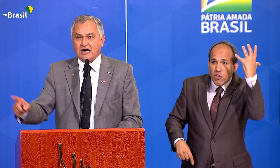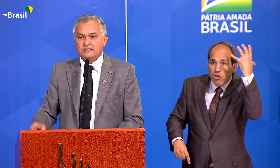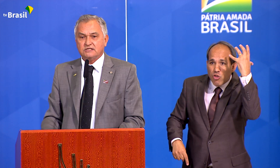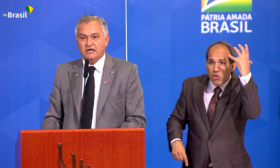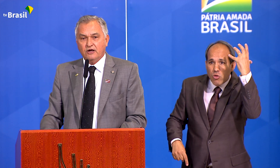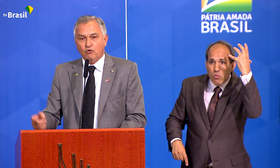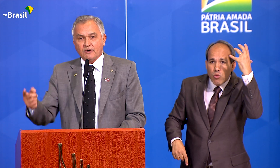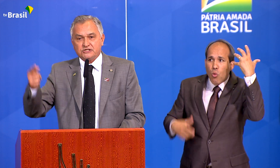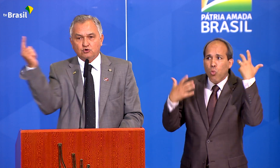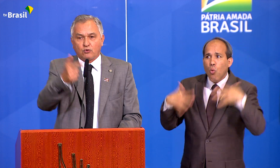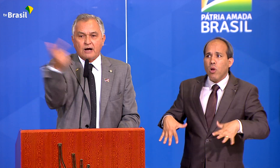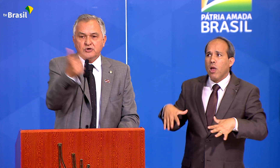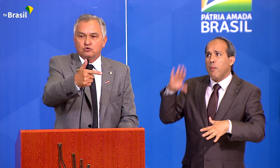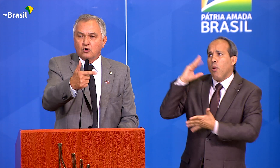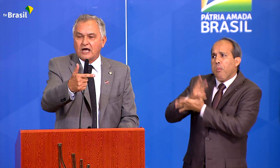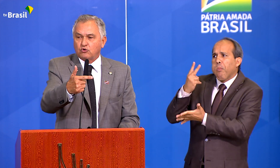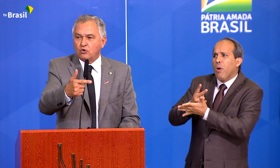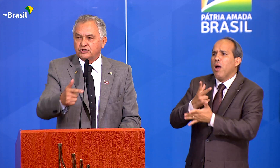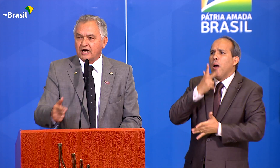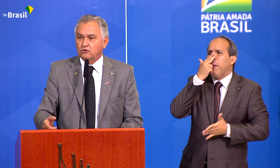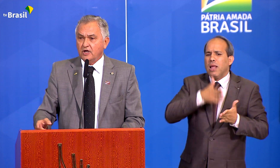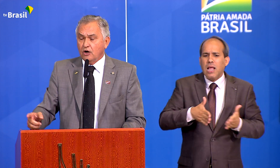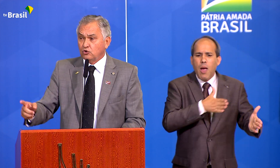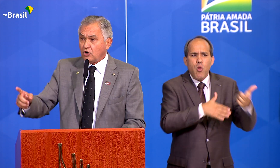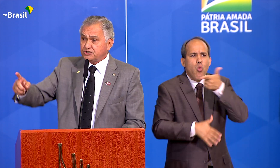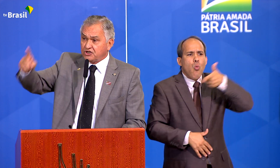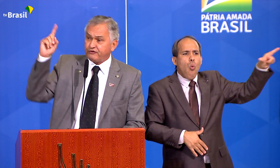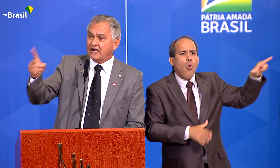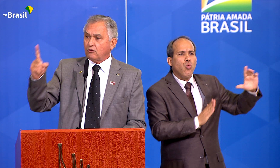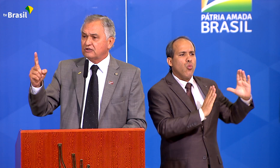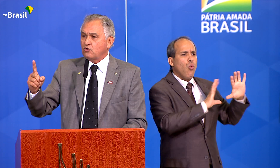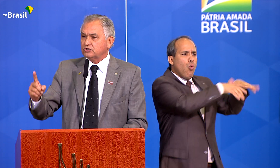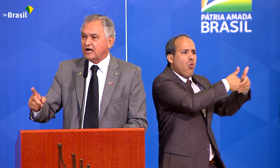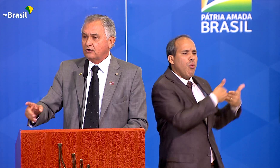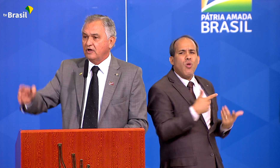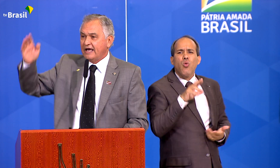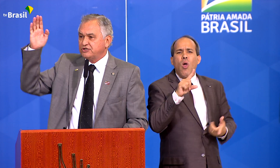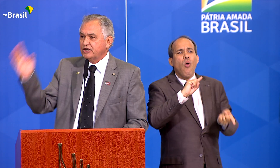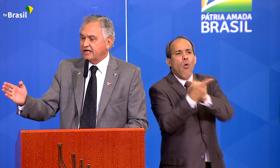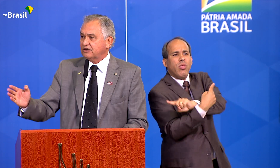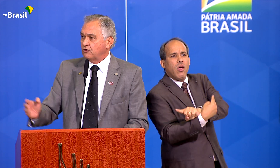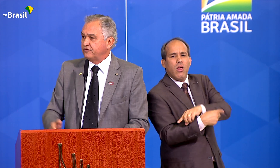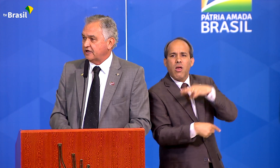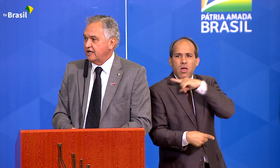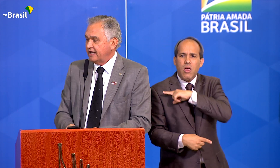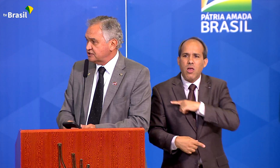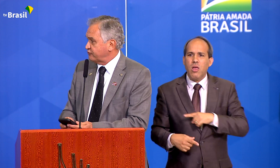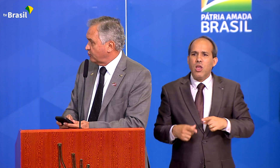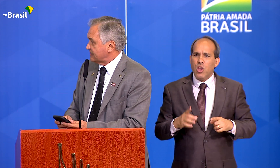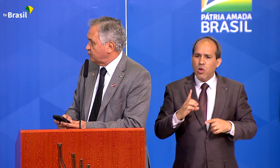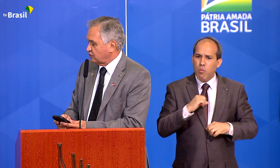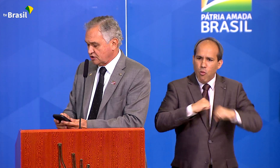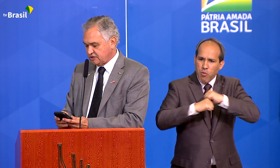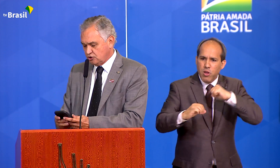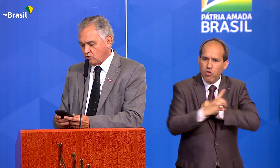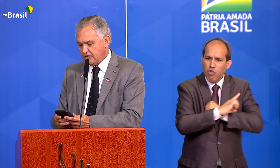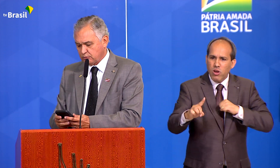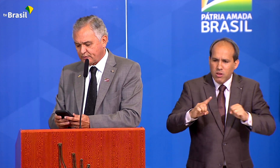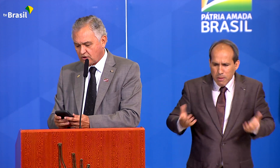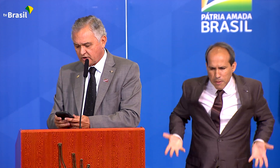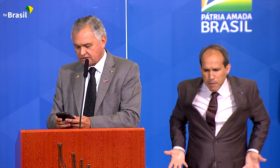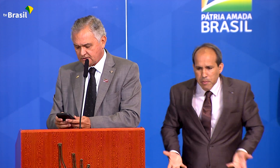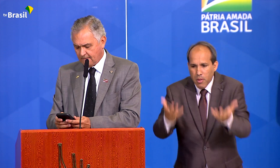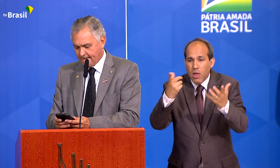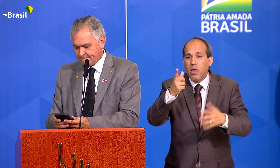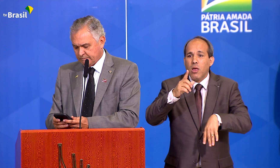nós não queríamos mais o Brasil do caminho do lado do contrário eu não gostei de falar lá do contrário é direito a Vou ver esse foi o Brasil Que Nós